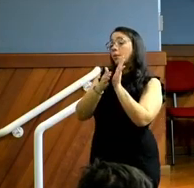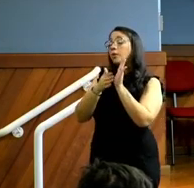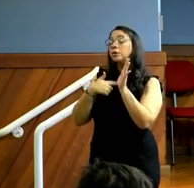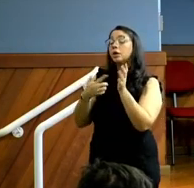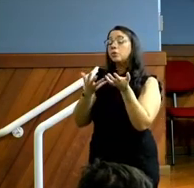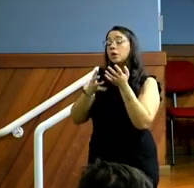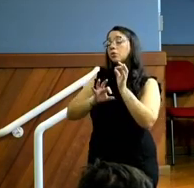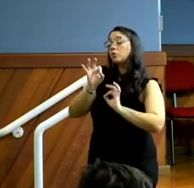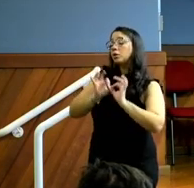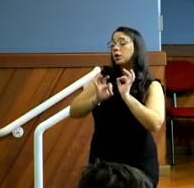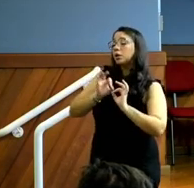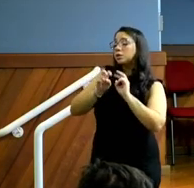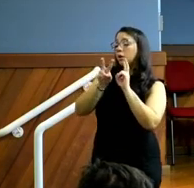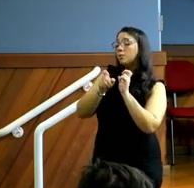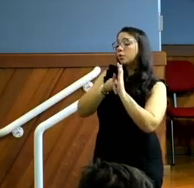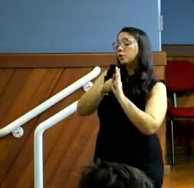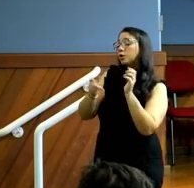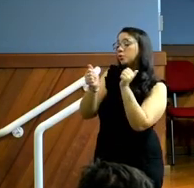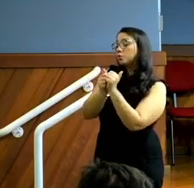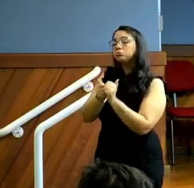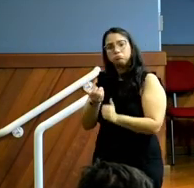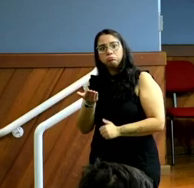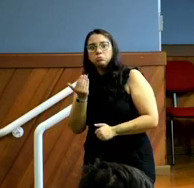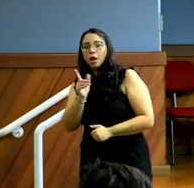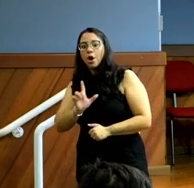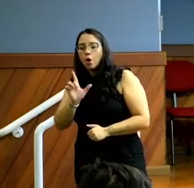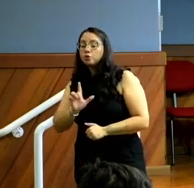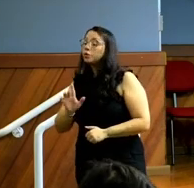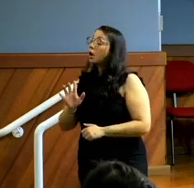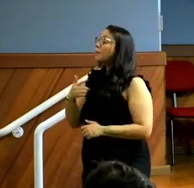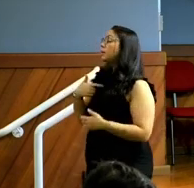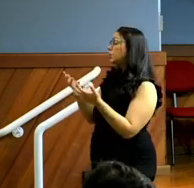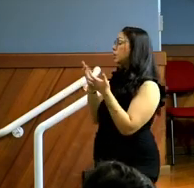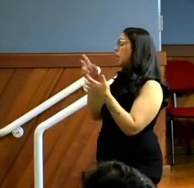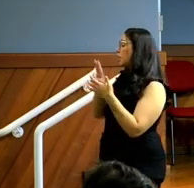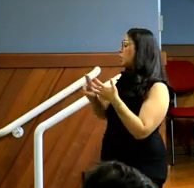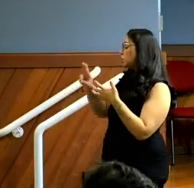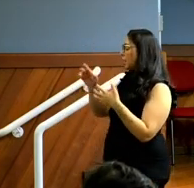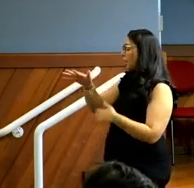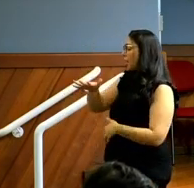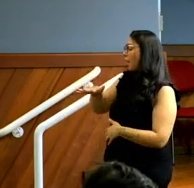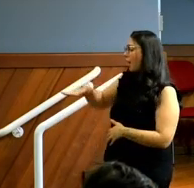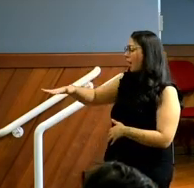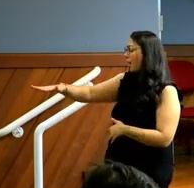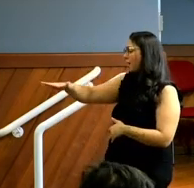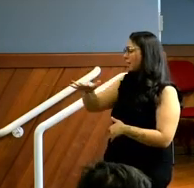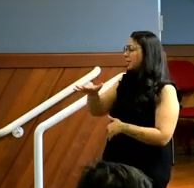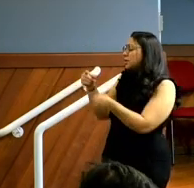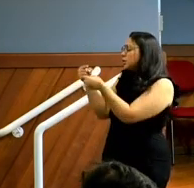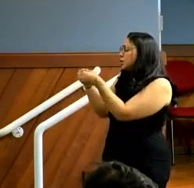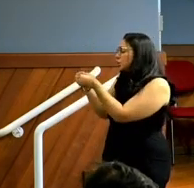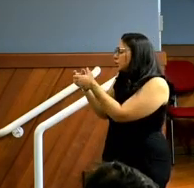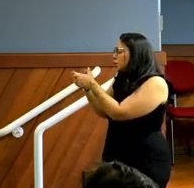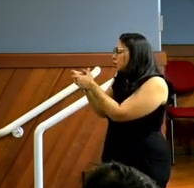desse material e desenvolver um projeto com vocês. Lógico. Ai, mas eu quero usar os campos de catalogação que uma cidadezinha